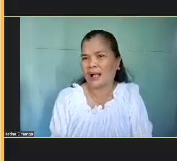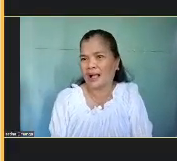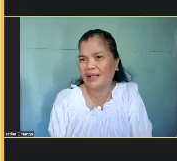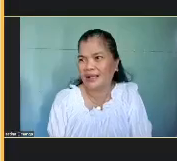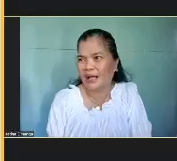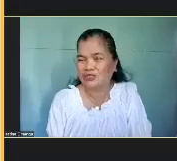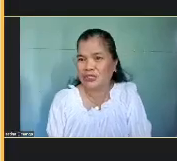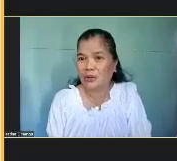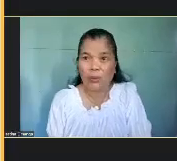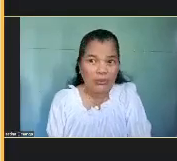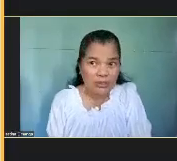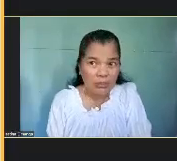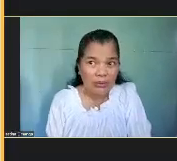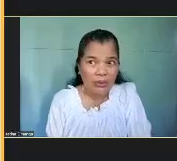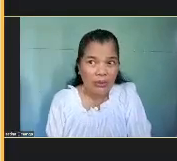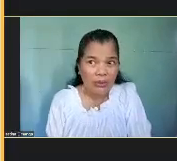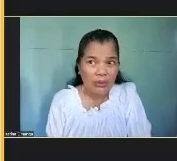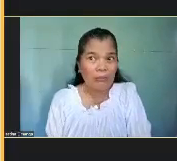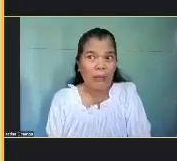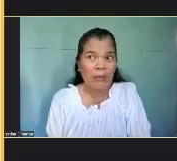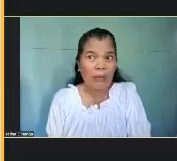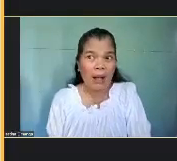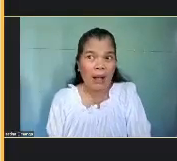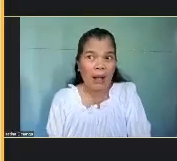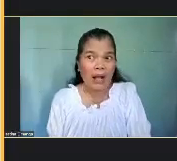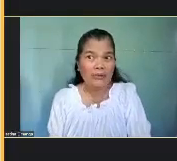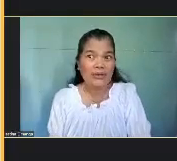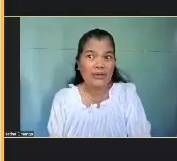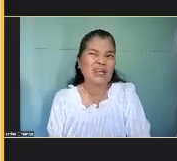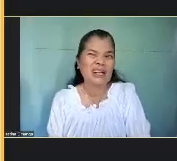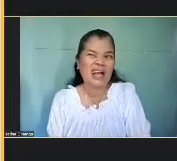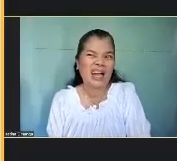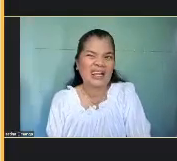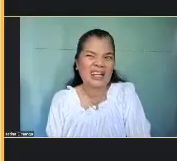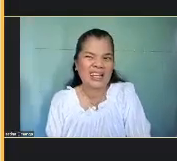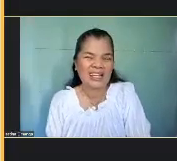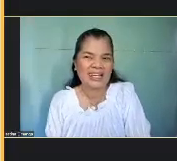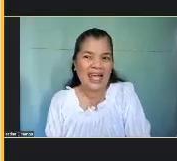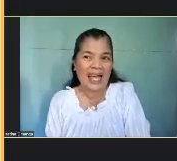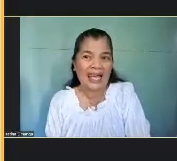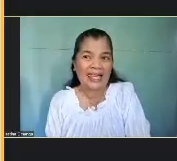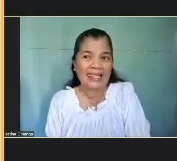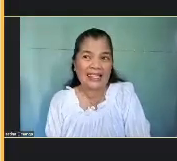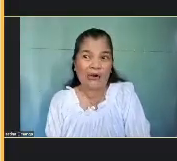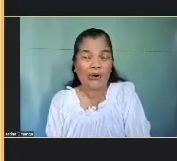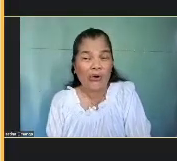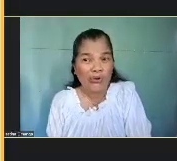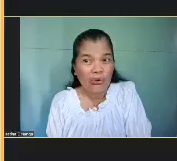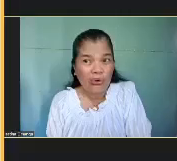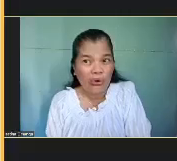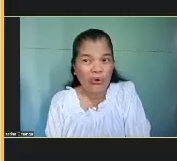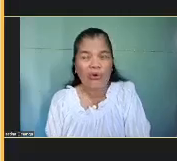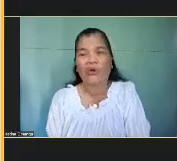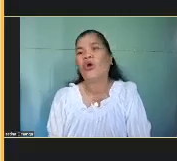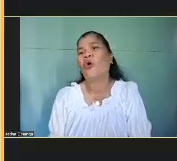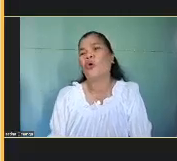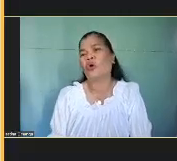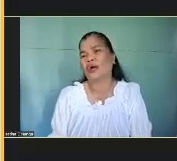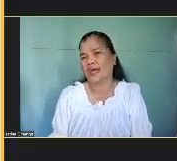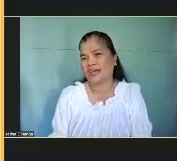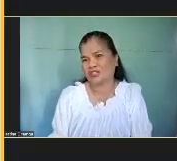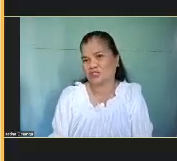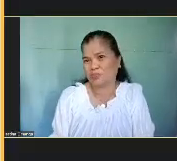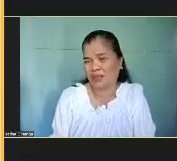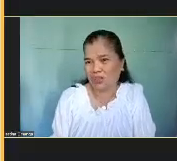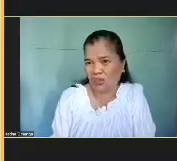para ano sila, wow, sabang bago yan, ha? So, hindi lang ang pinag-aaralan ay